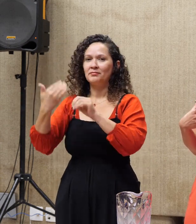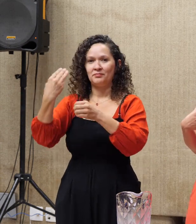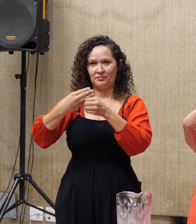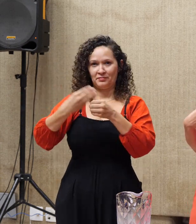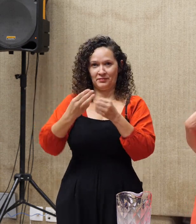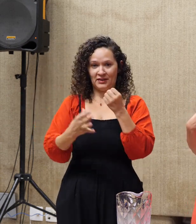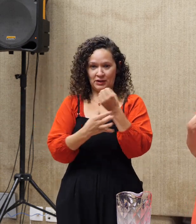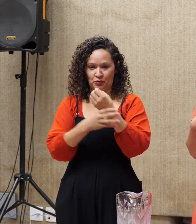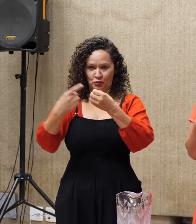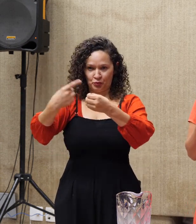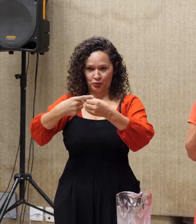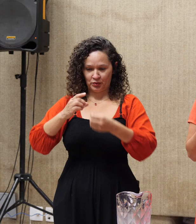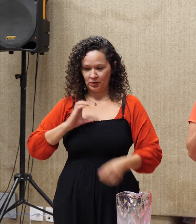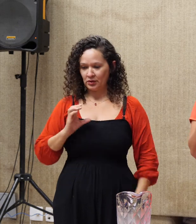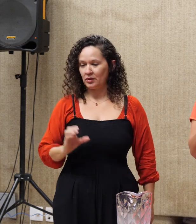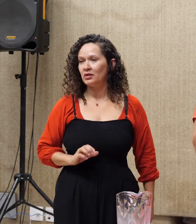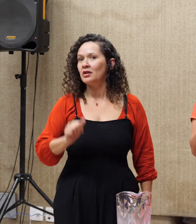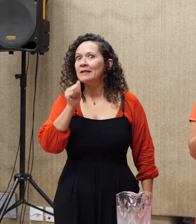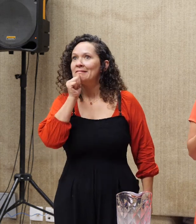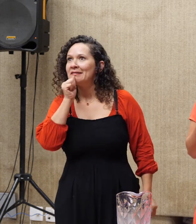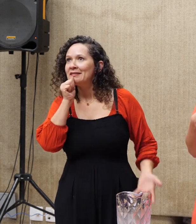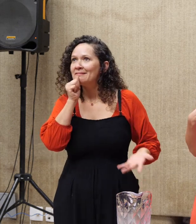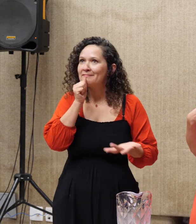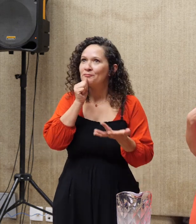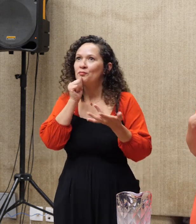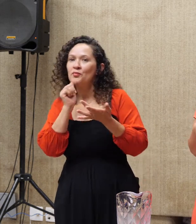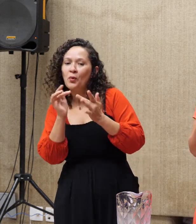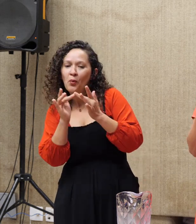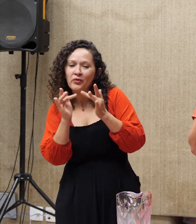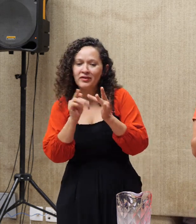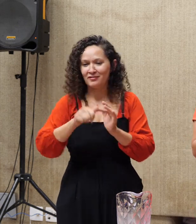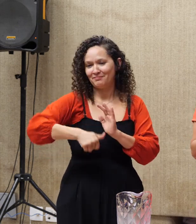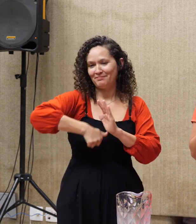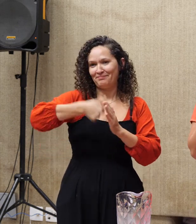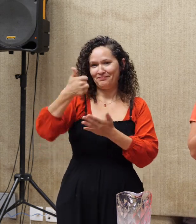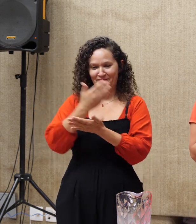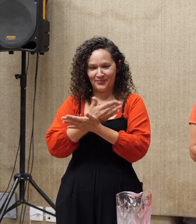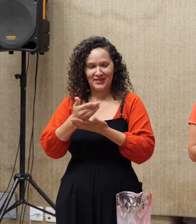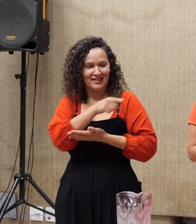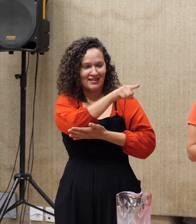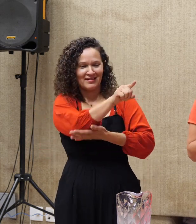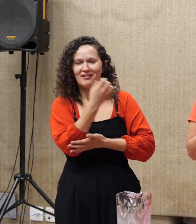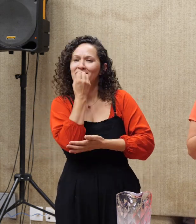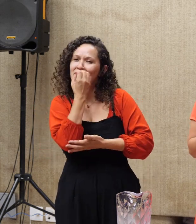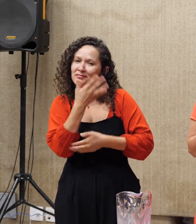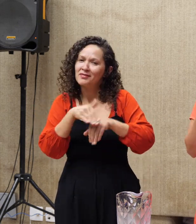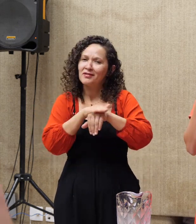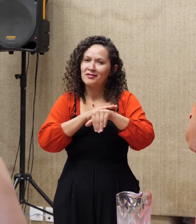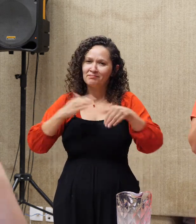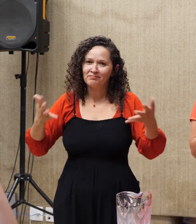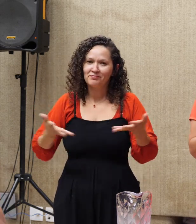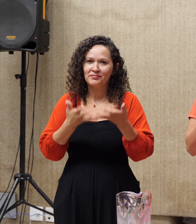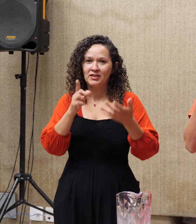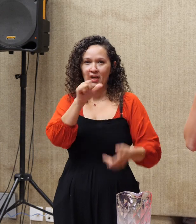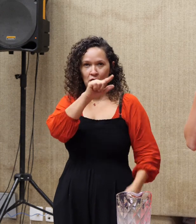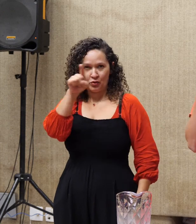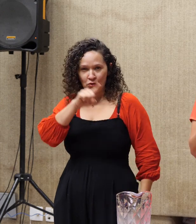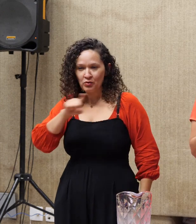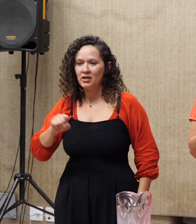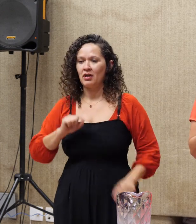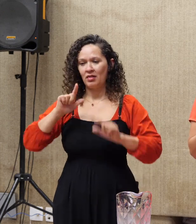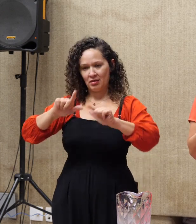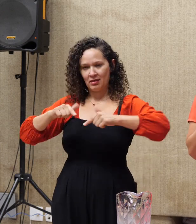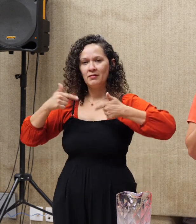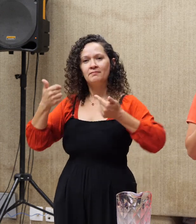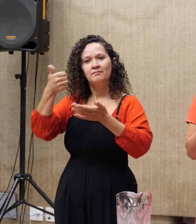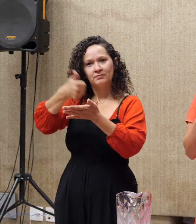de Segurança Urbana e Cidadania, eu ainda tateando um pouco essas discussões, e ele foi lá e foi muito bom. ao Luiz, que está nessa